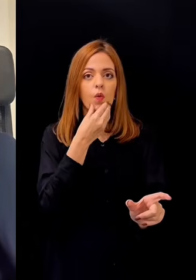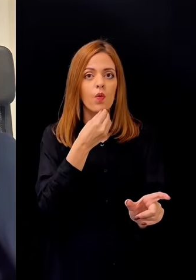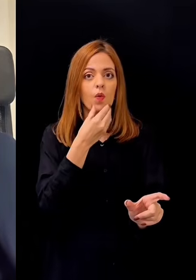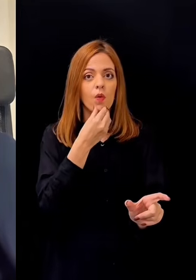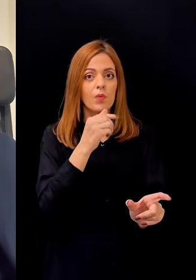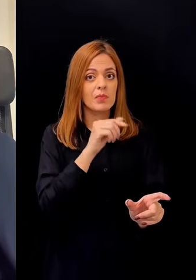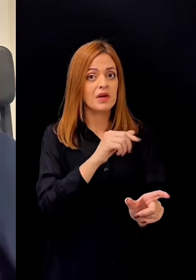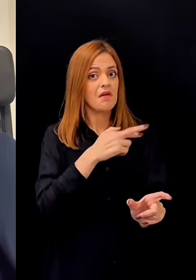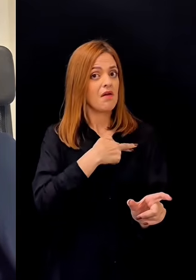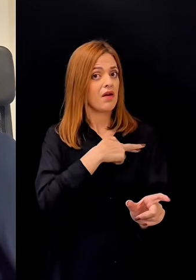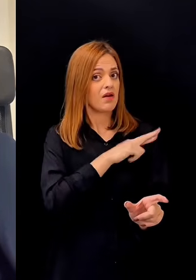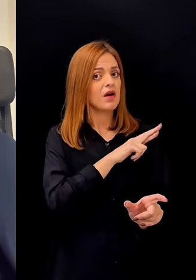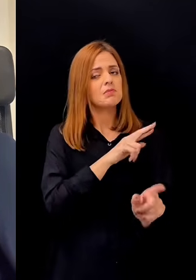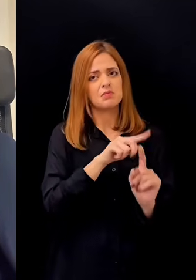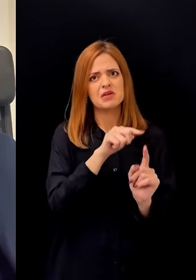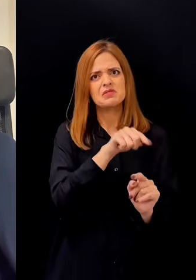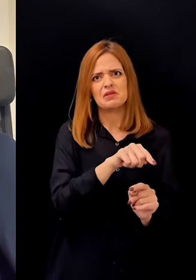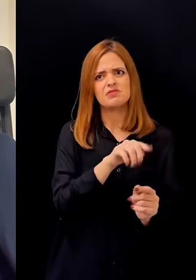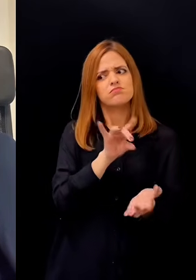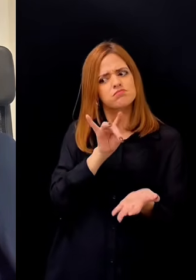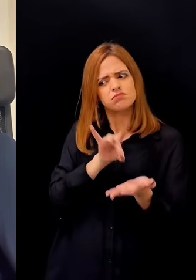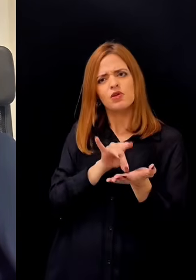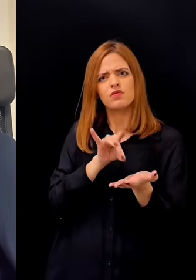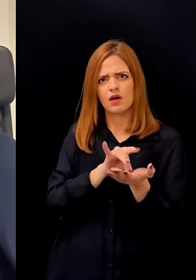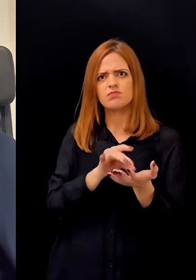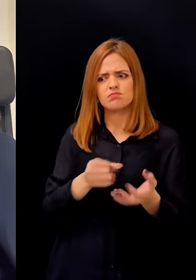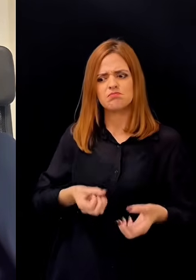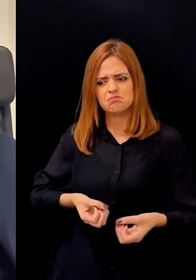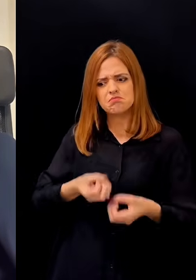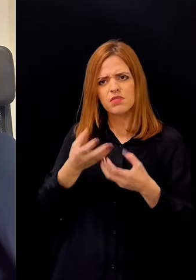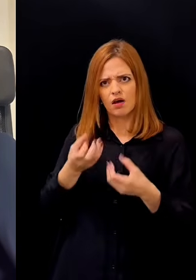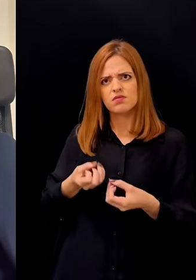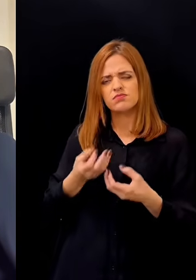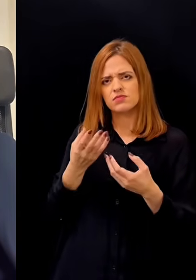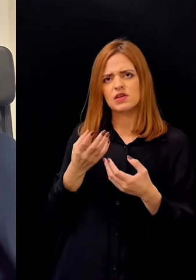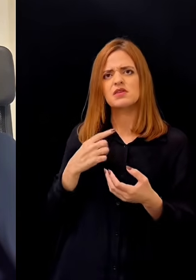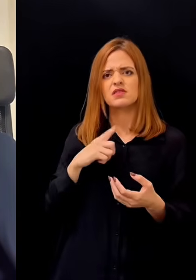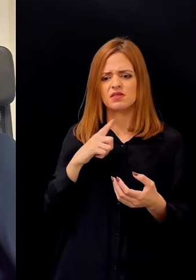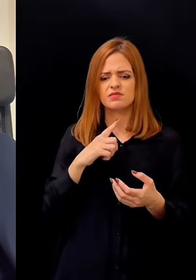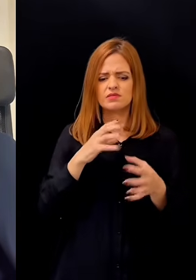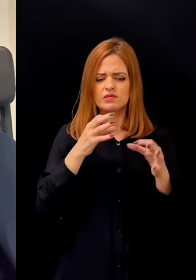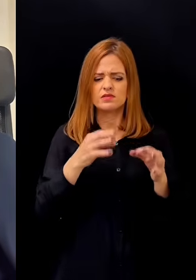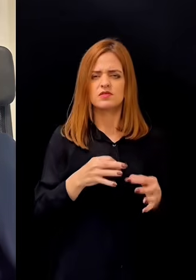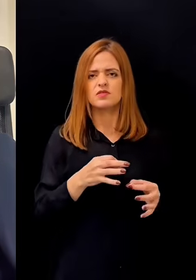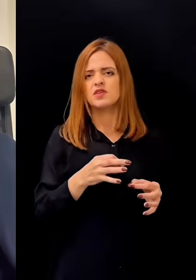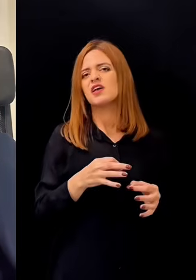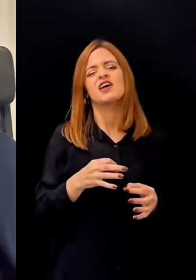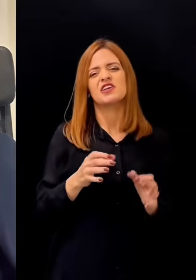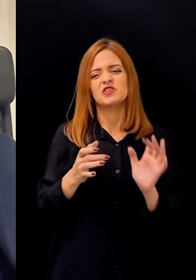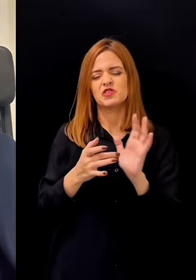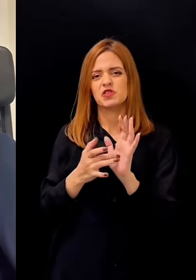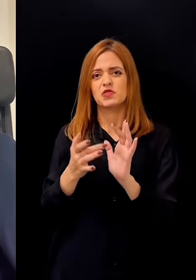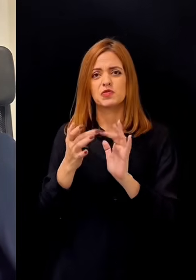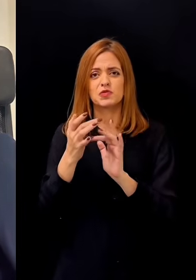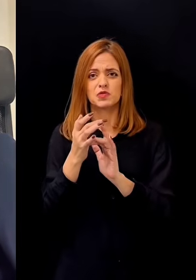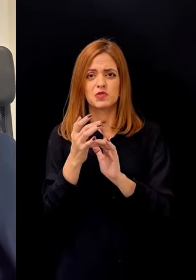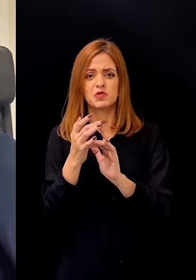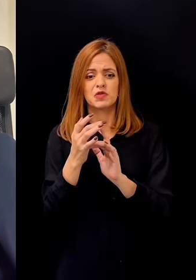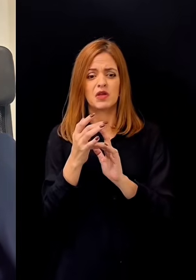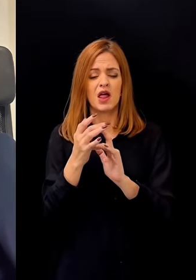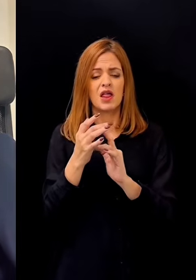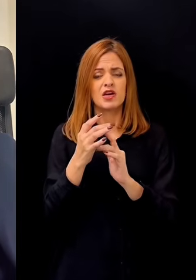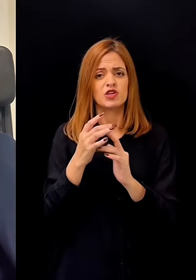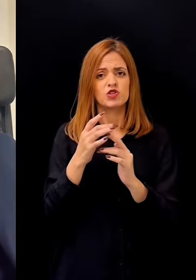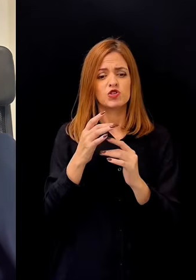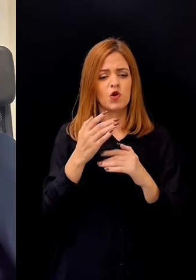homem sincero, não tenho a menor dúvida. Jesus não teve um diálogo com esse homem